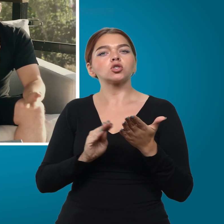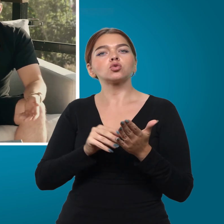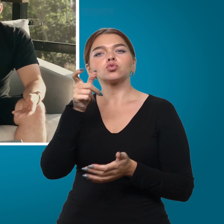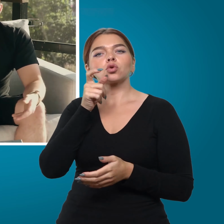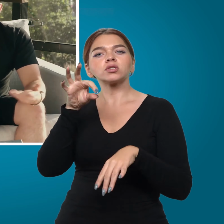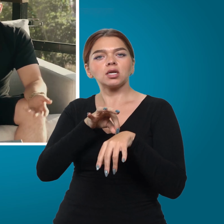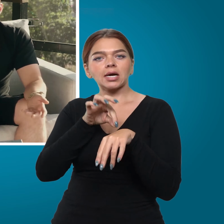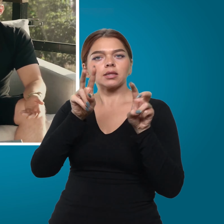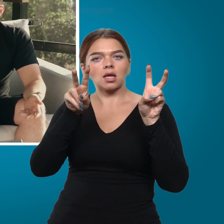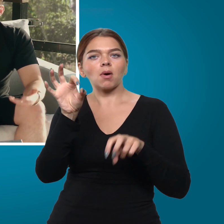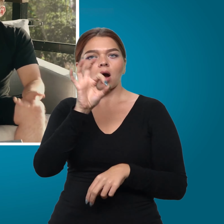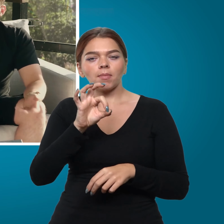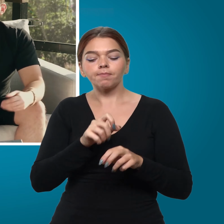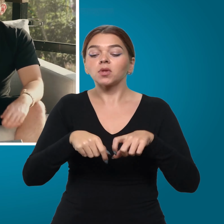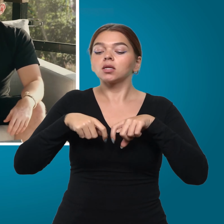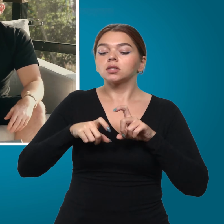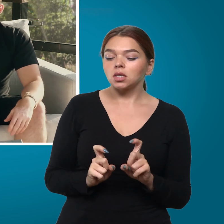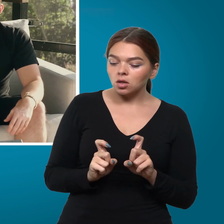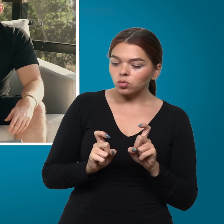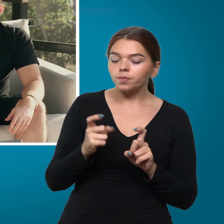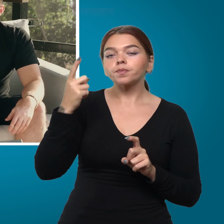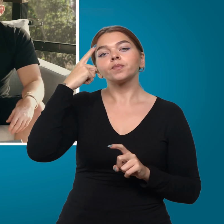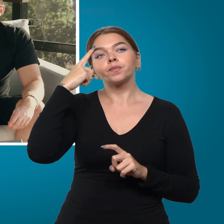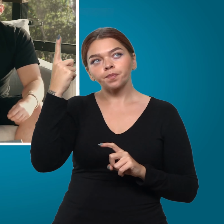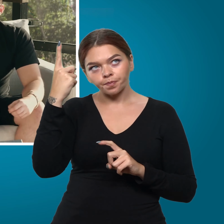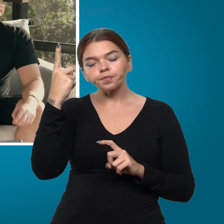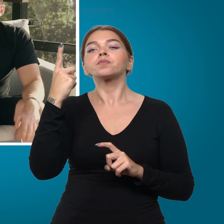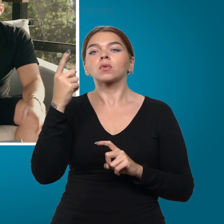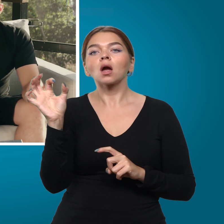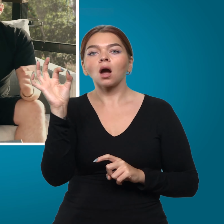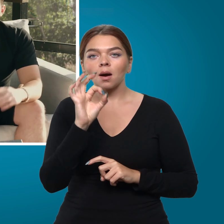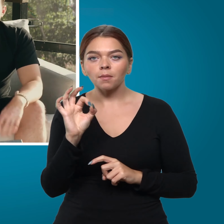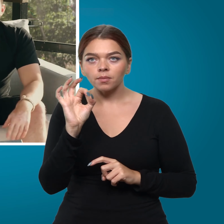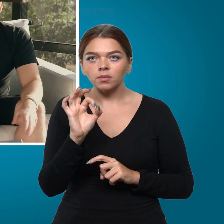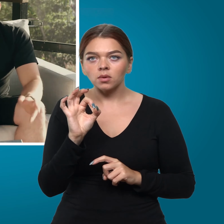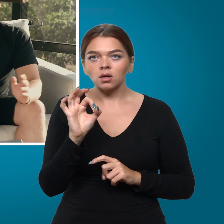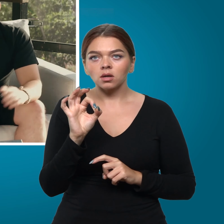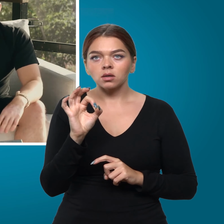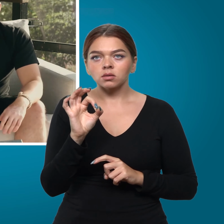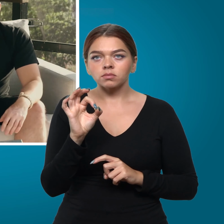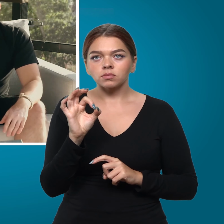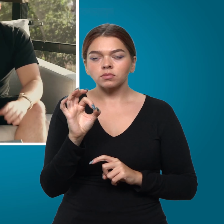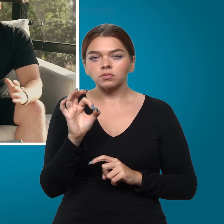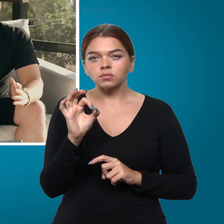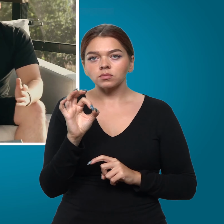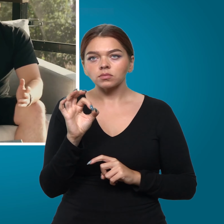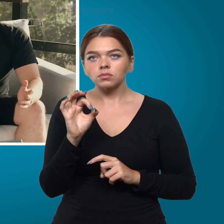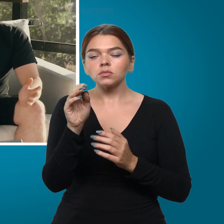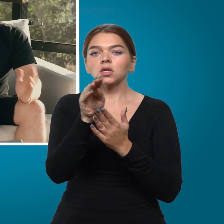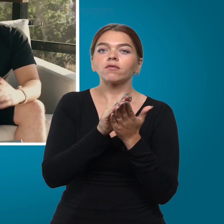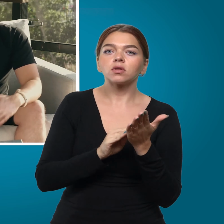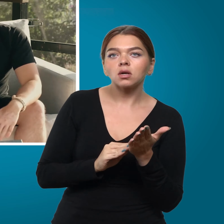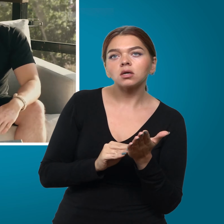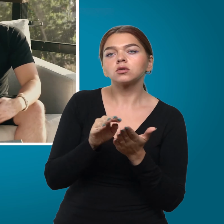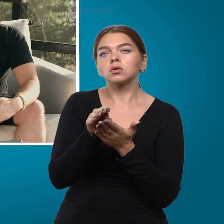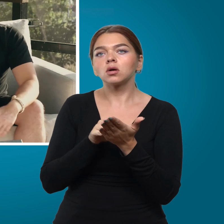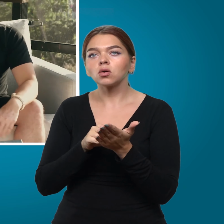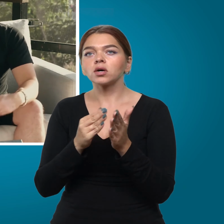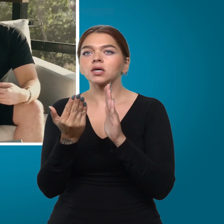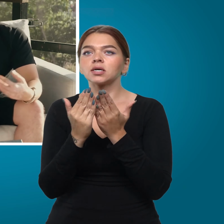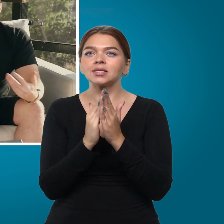kilo, ten jis negerai nori rašyti, kodėl neparašyti tokia tema. Tada jau buvo visas procesas, kad atsisėdau, sugalvojau, apie